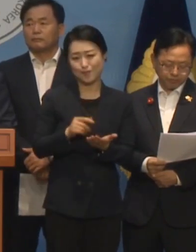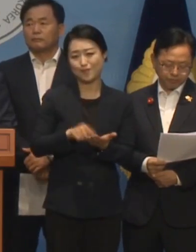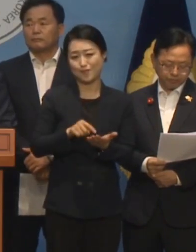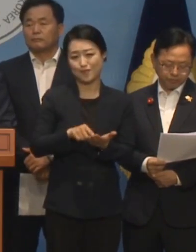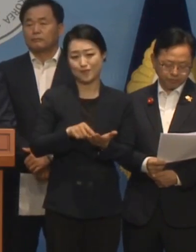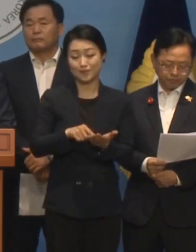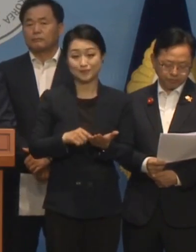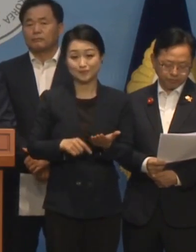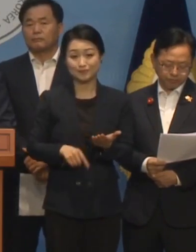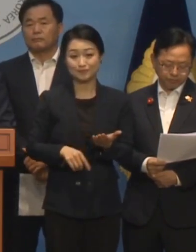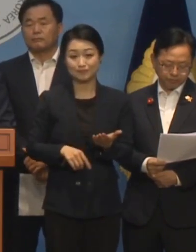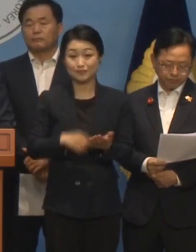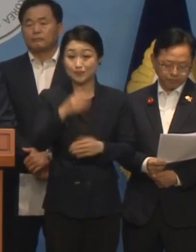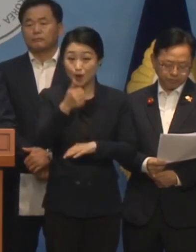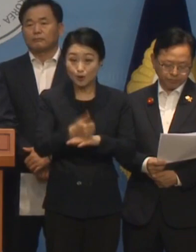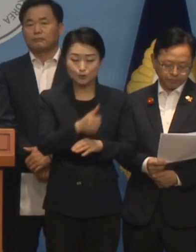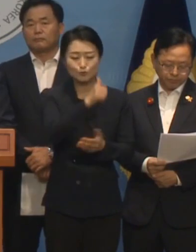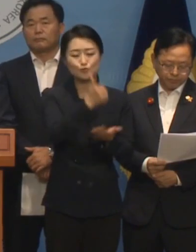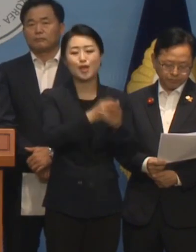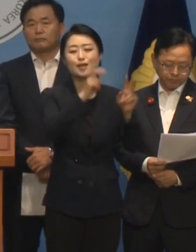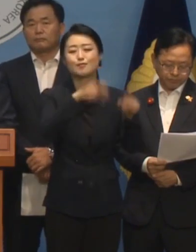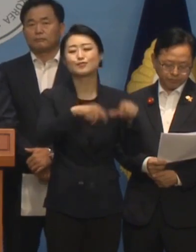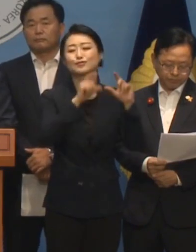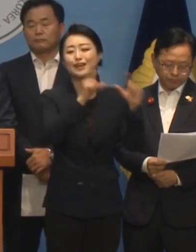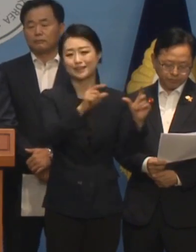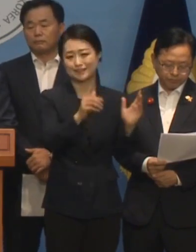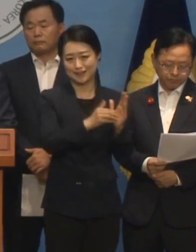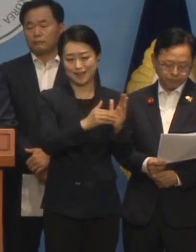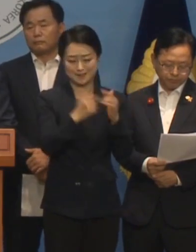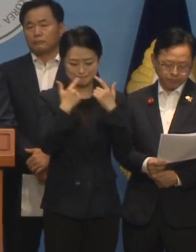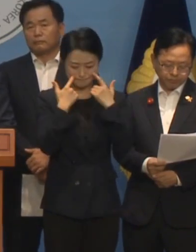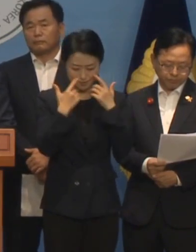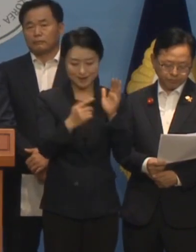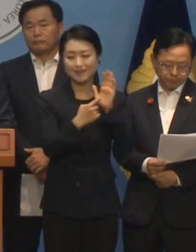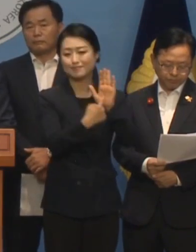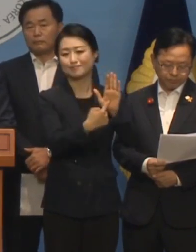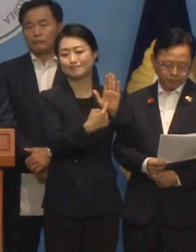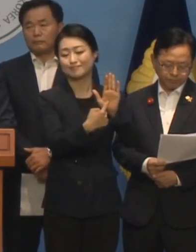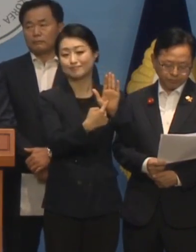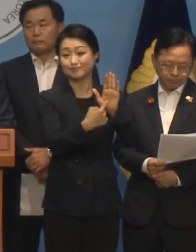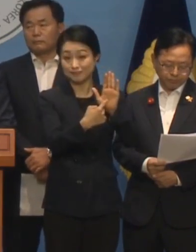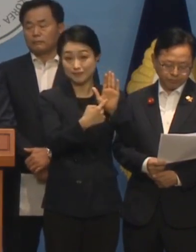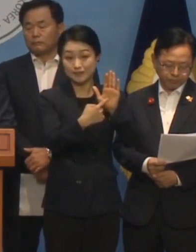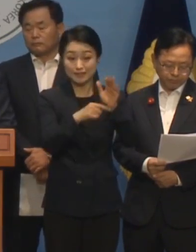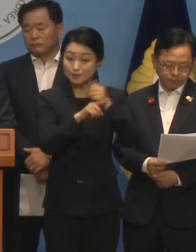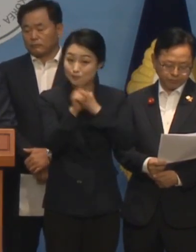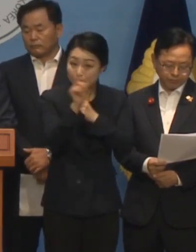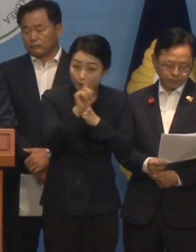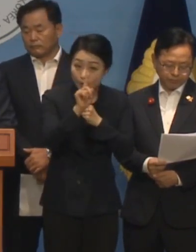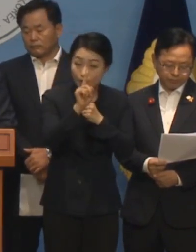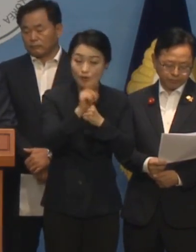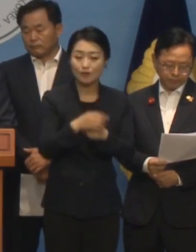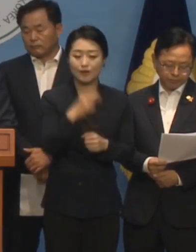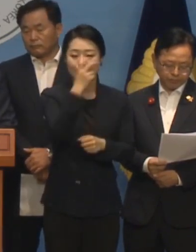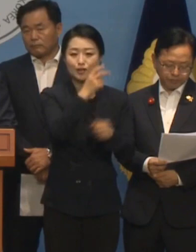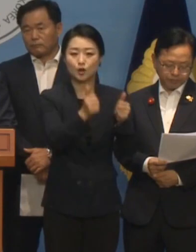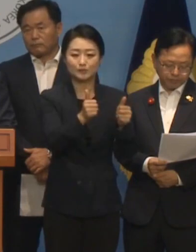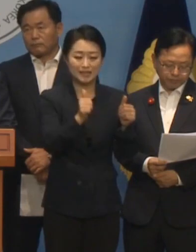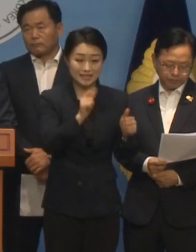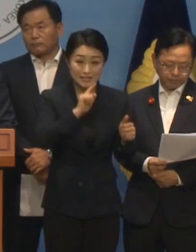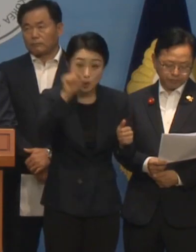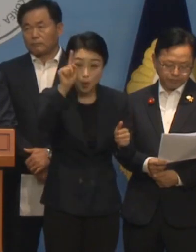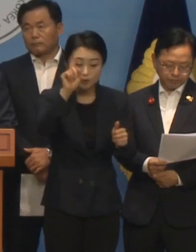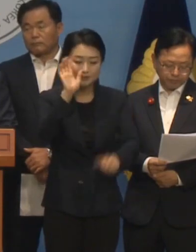기소된 공소사실을 무죄로 판단했다고 분명히 적시했으며 이는 명백한 검찰의